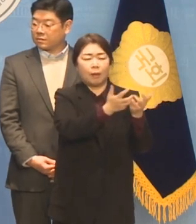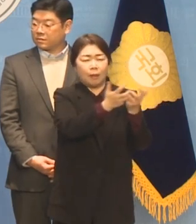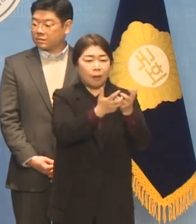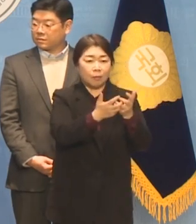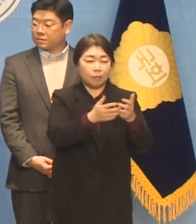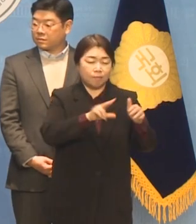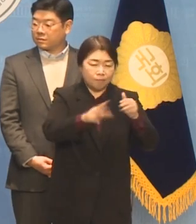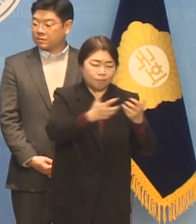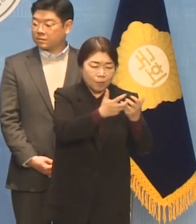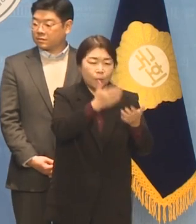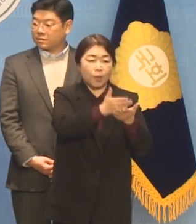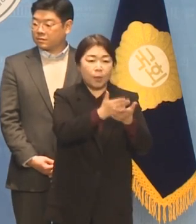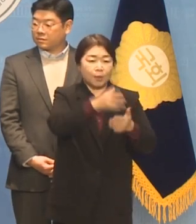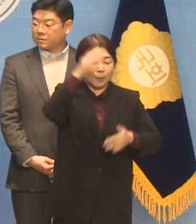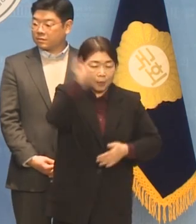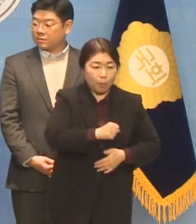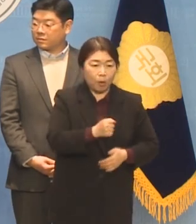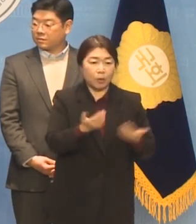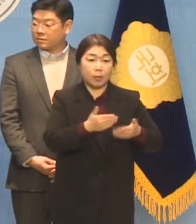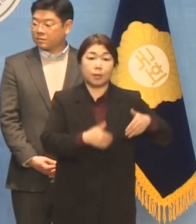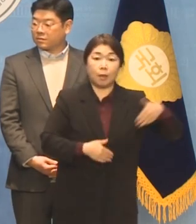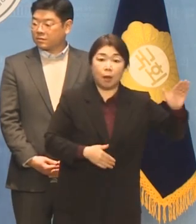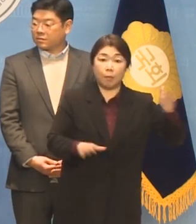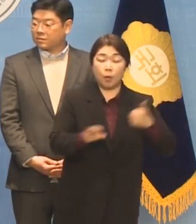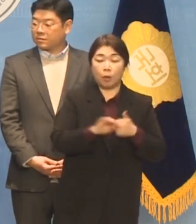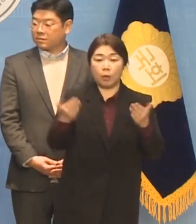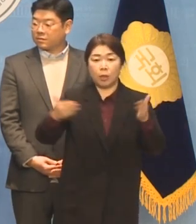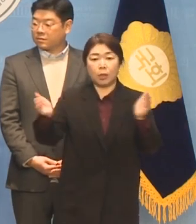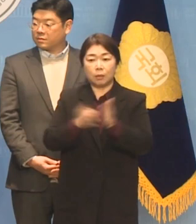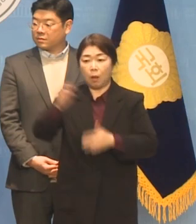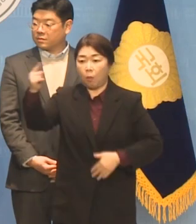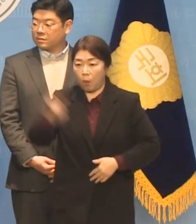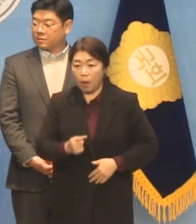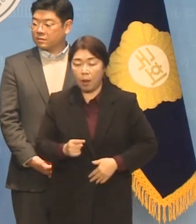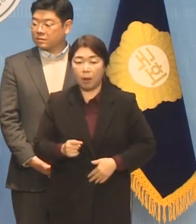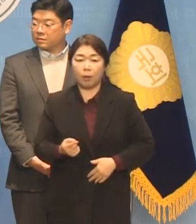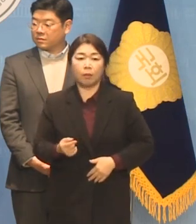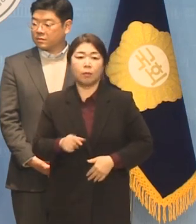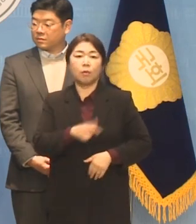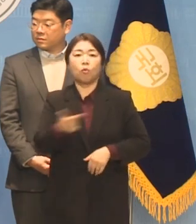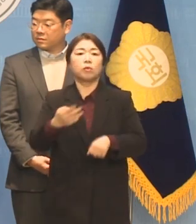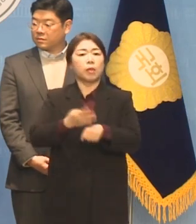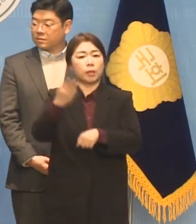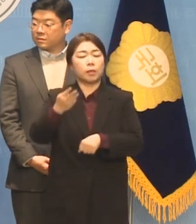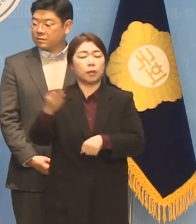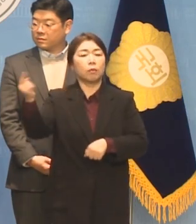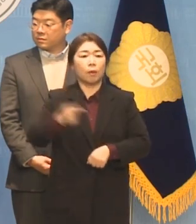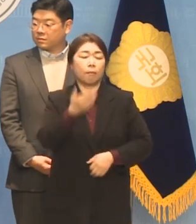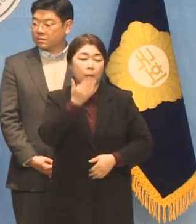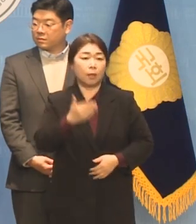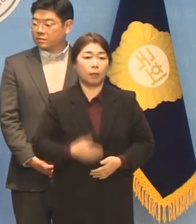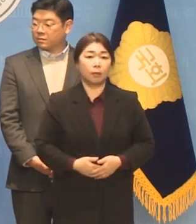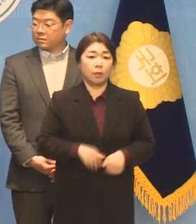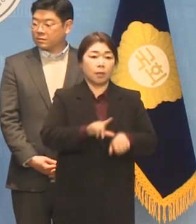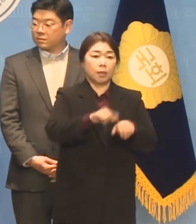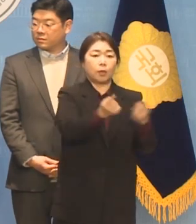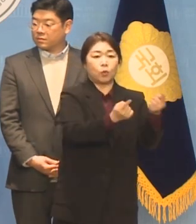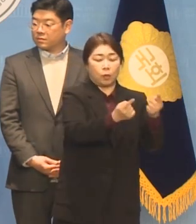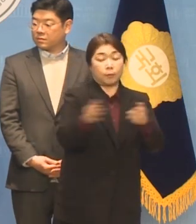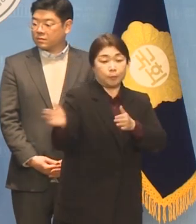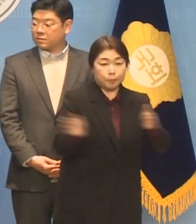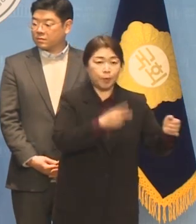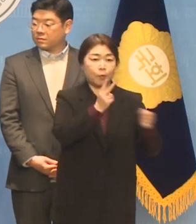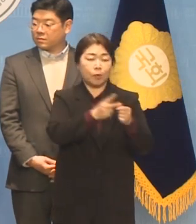피해 아침 7시에 출근했다면 오후 4시에는 퇴근할 수 있도록 하겠습니다. 둘째,